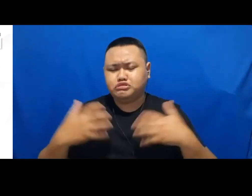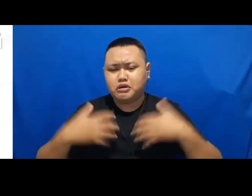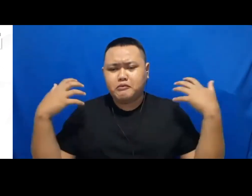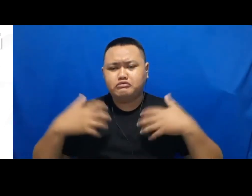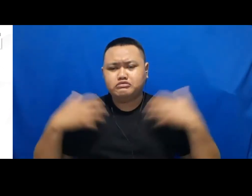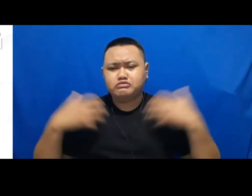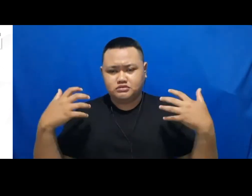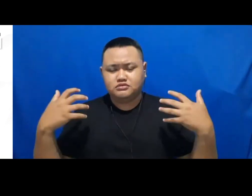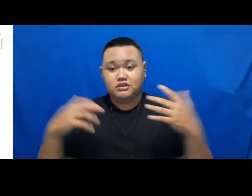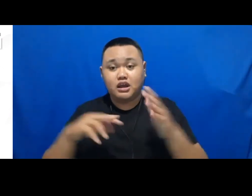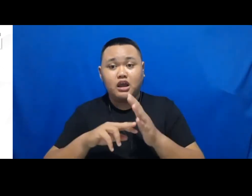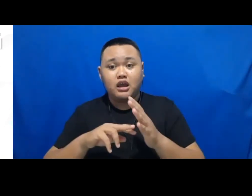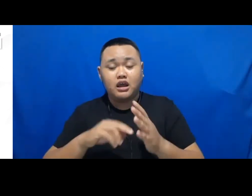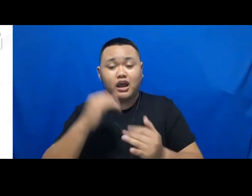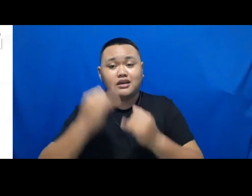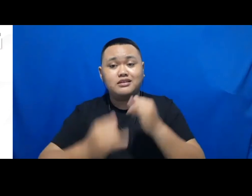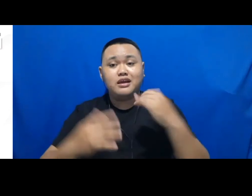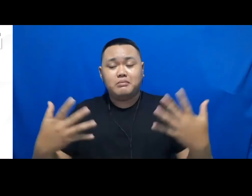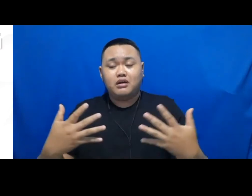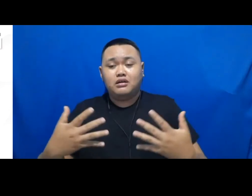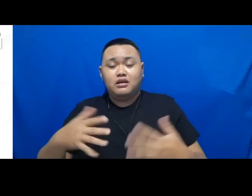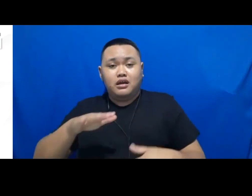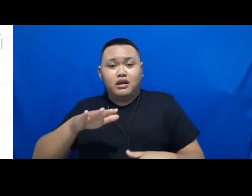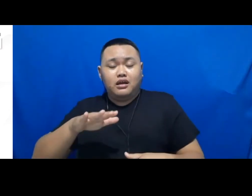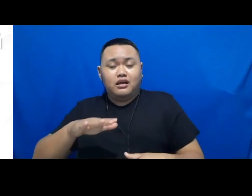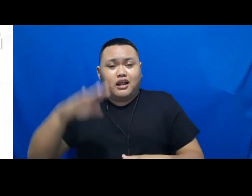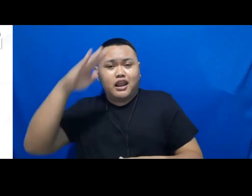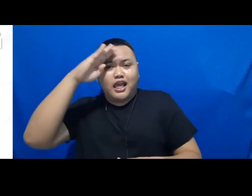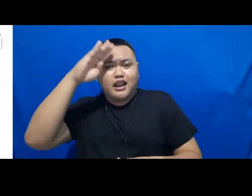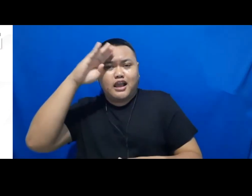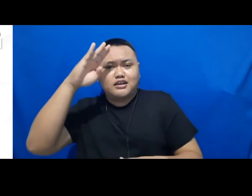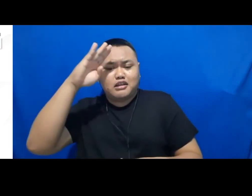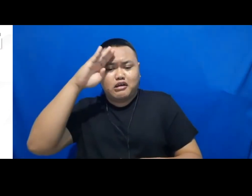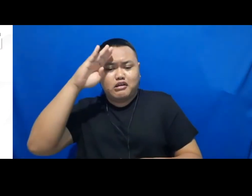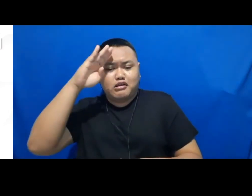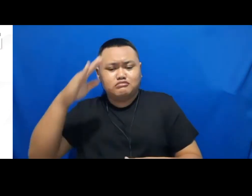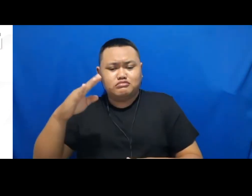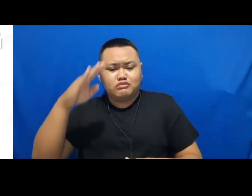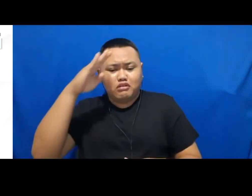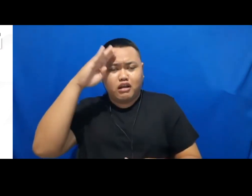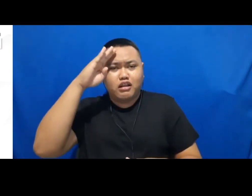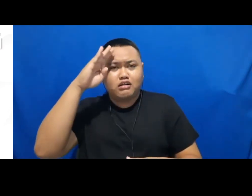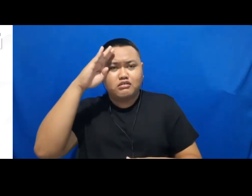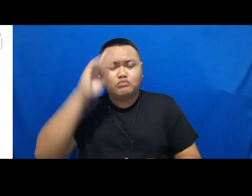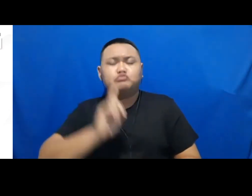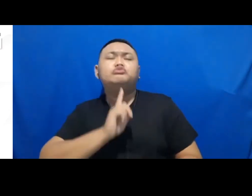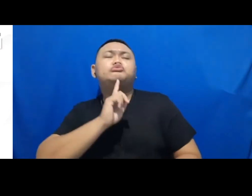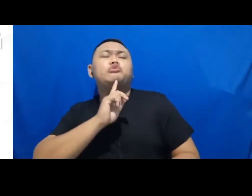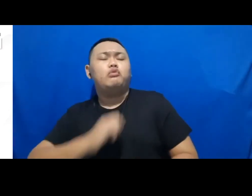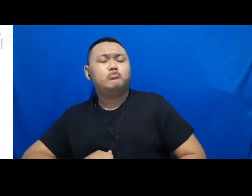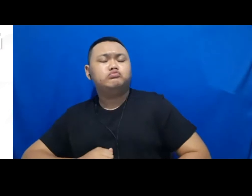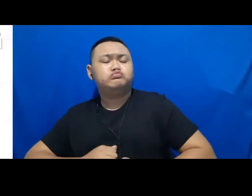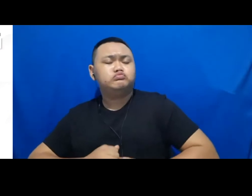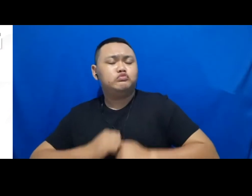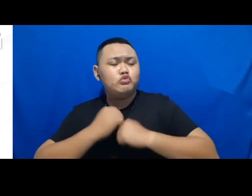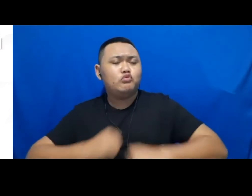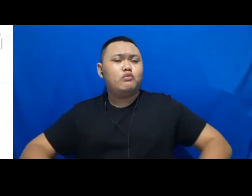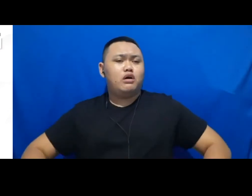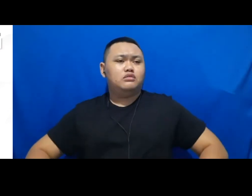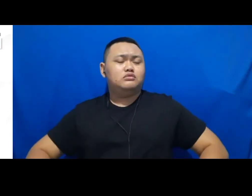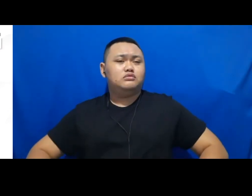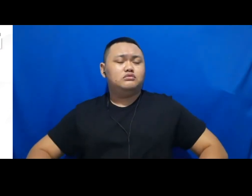Itu diantaranya dalam pembelajaran. Selain dalam muatan pembelajarannya, unsur-unsur gender itu dimasukkan ke dalam